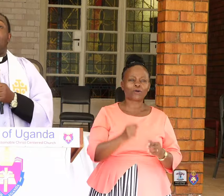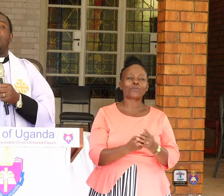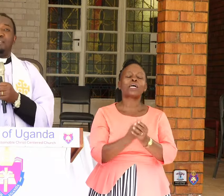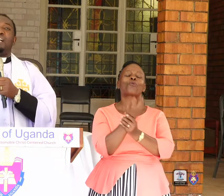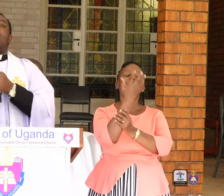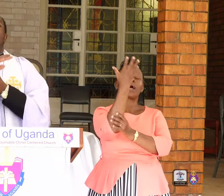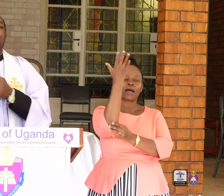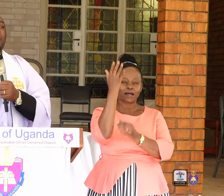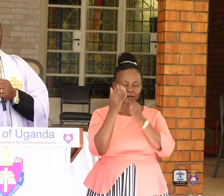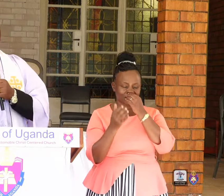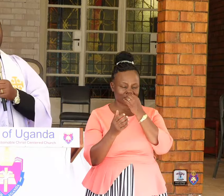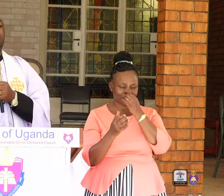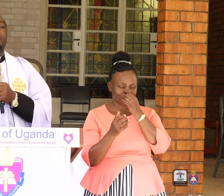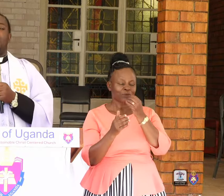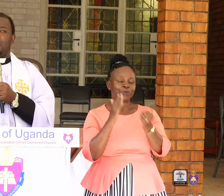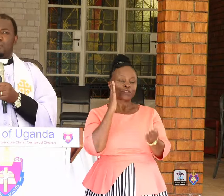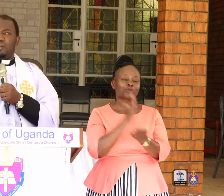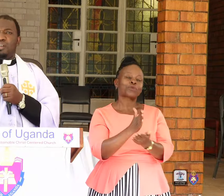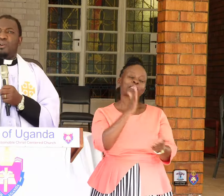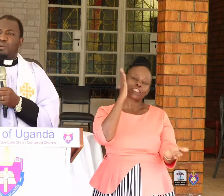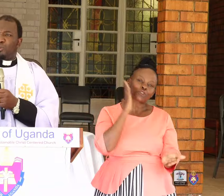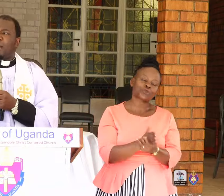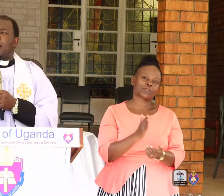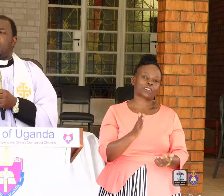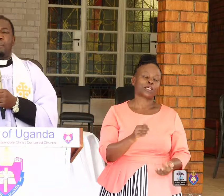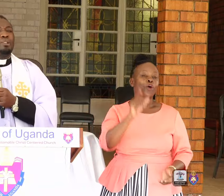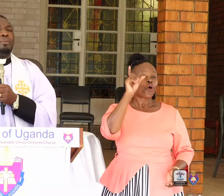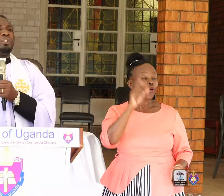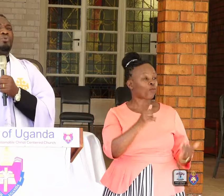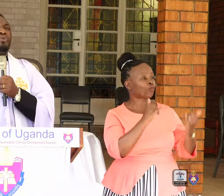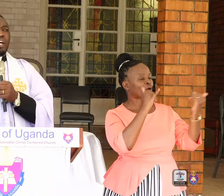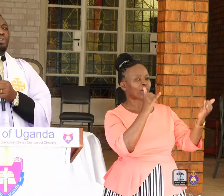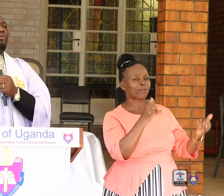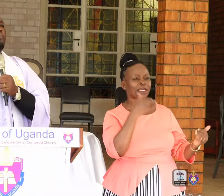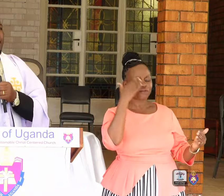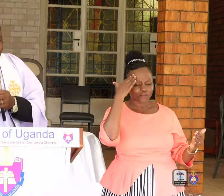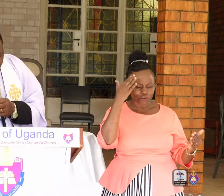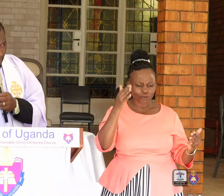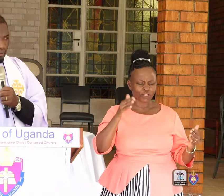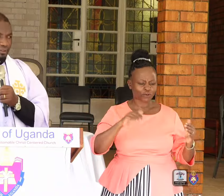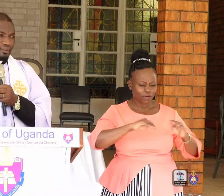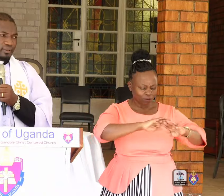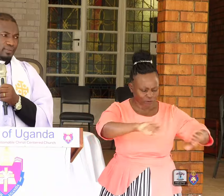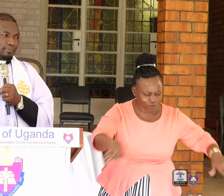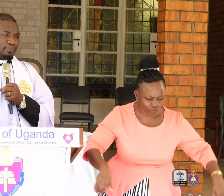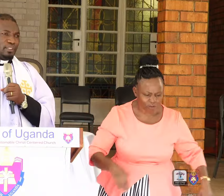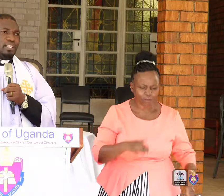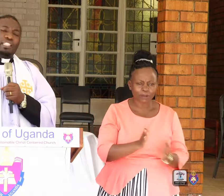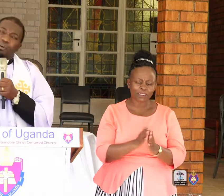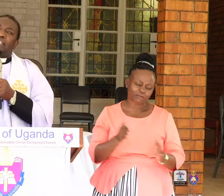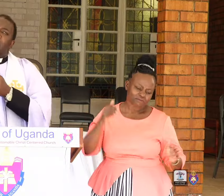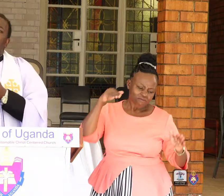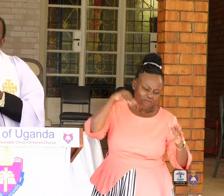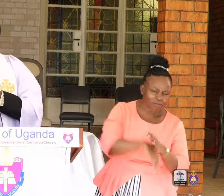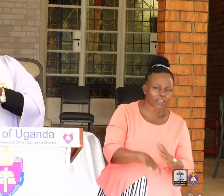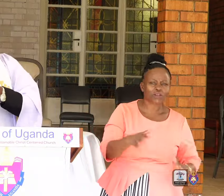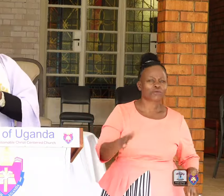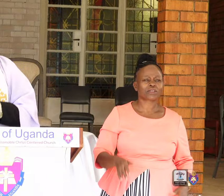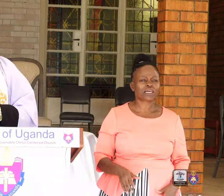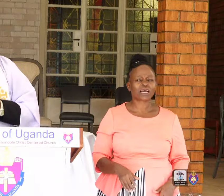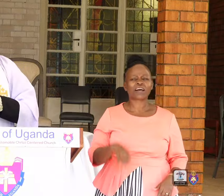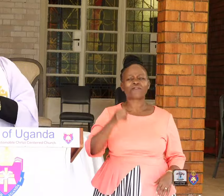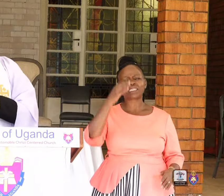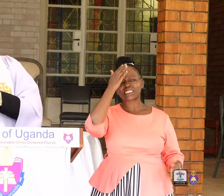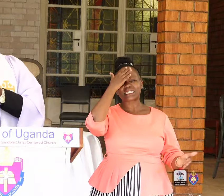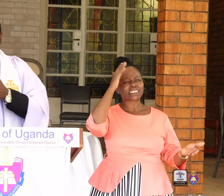kukula amazima gaba maki omuntu bw'agamba bwe oba tomanyi kuwuga togwa mazzi teweetaaga kumala